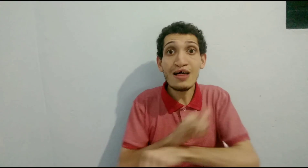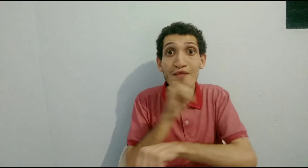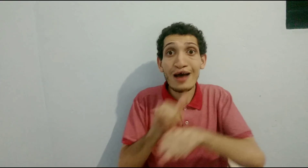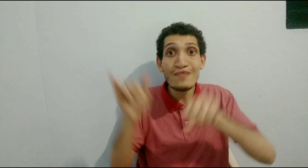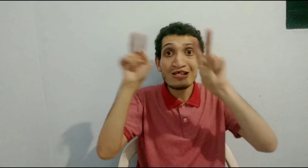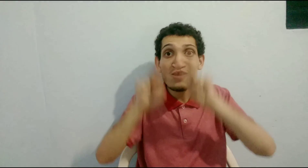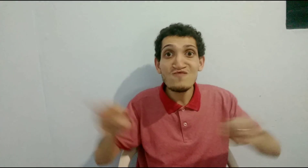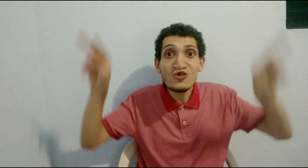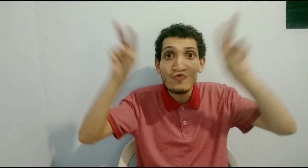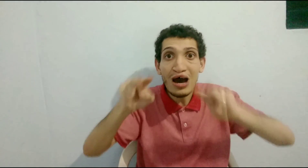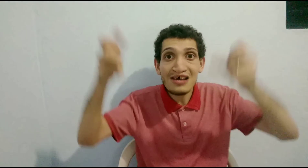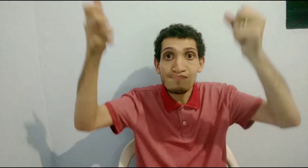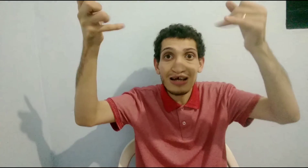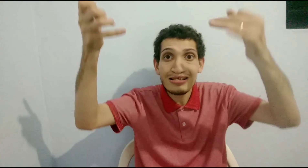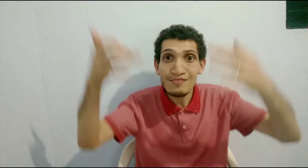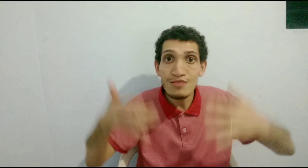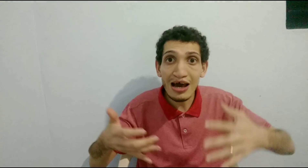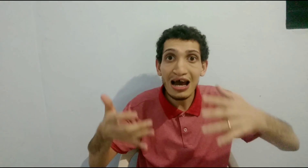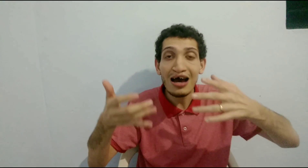estratégias visuais para se expressar.